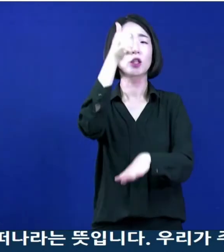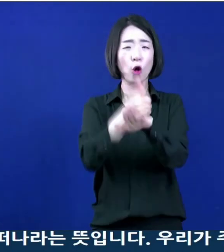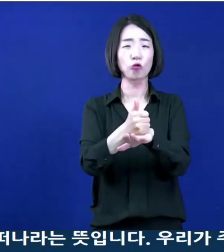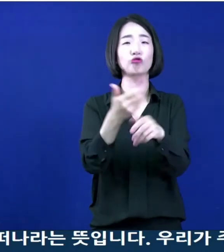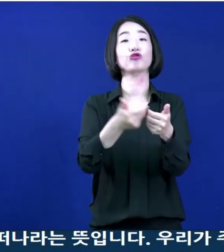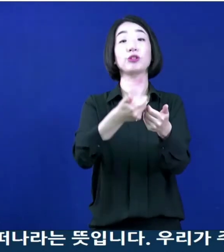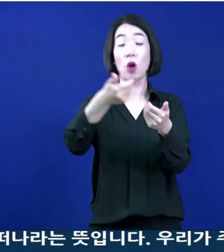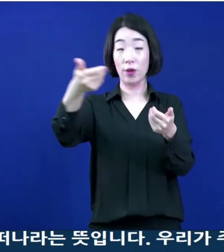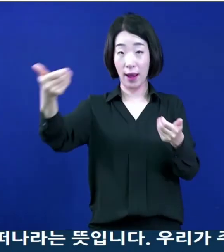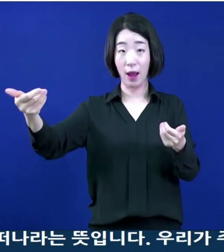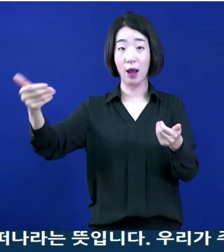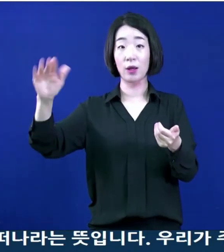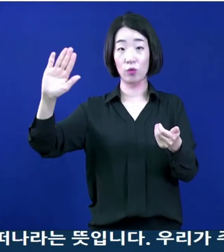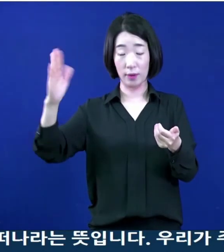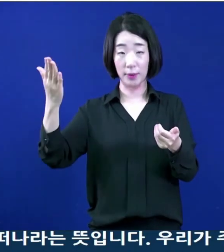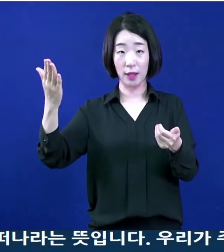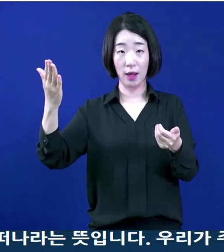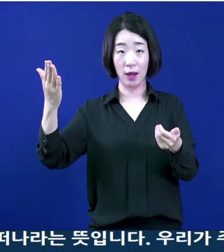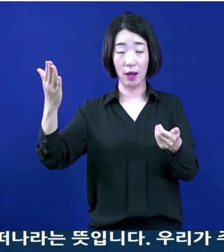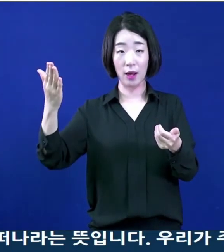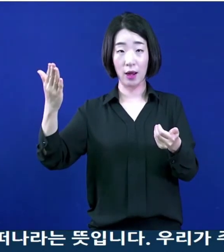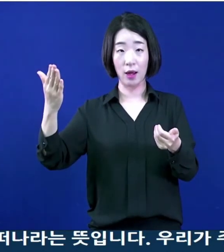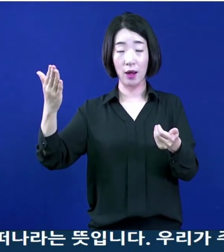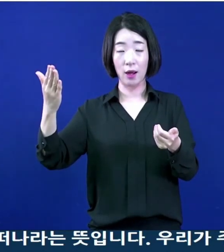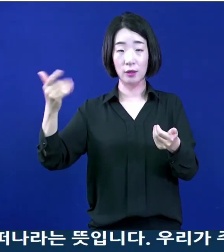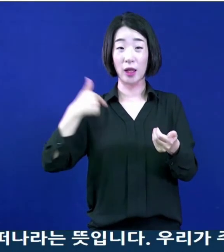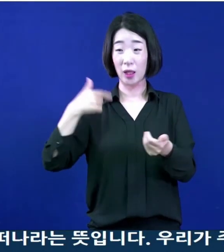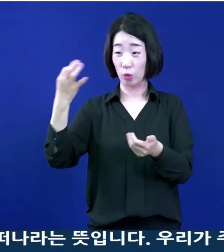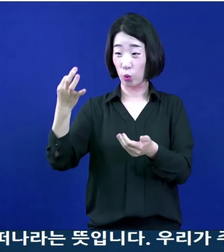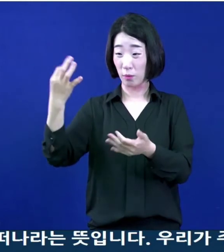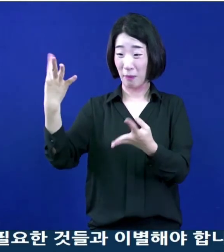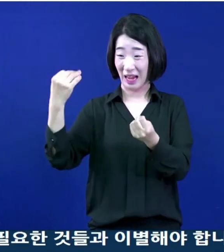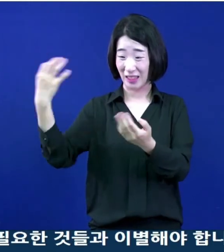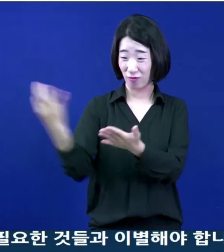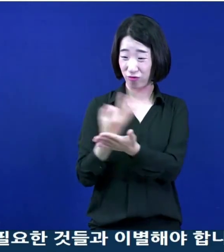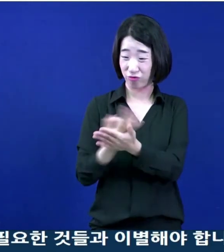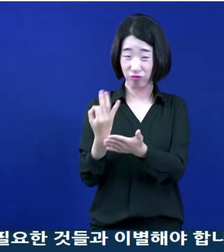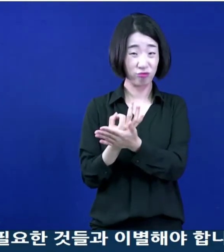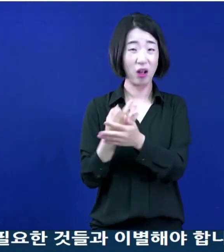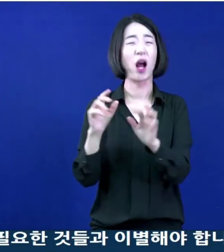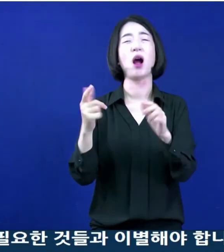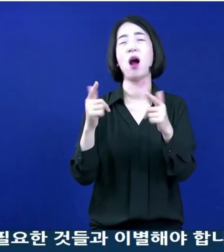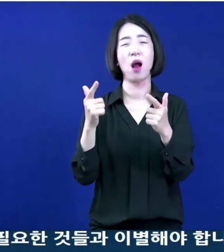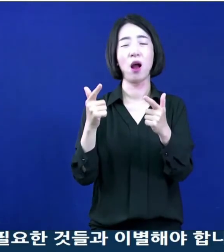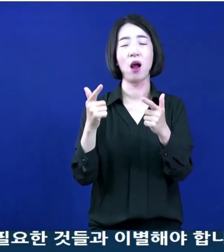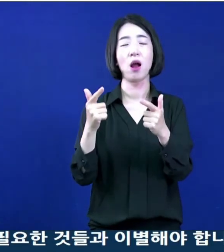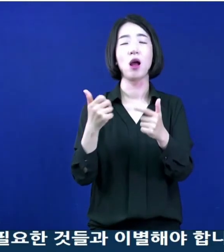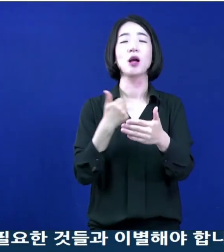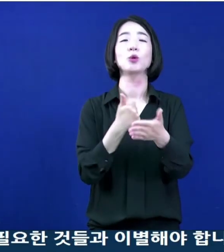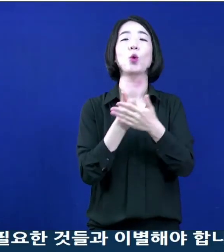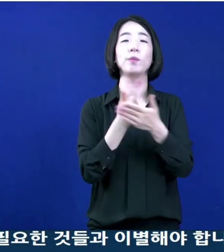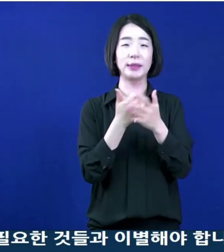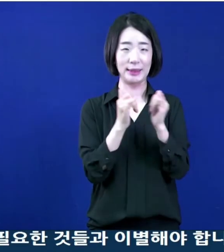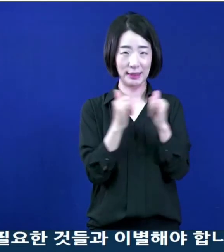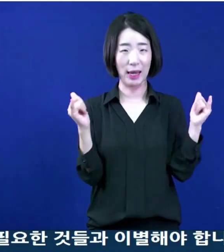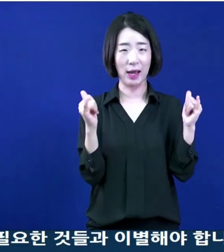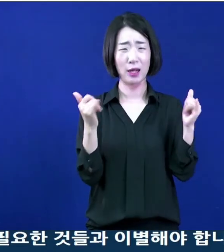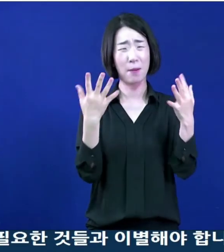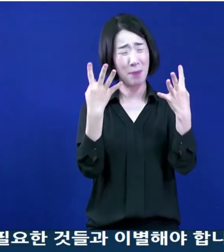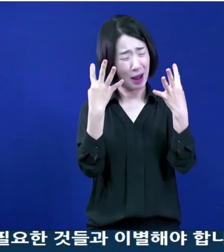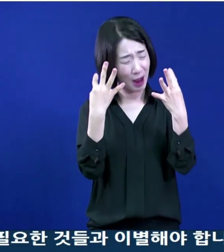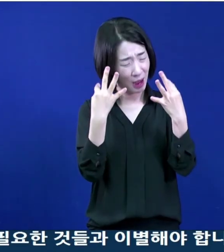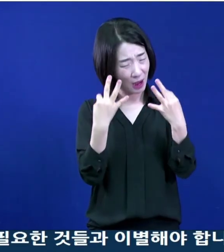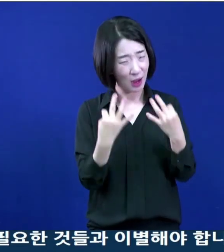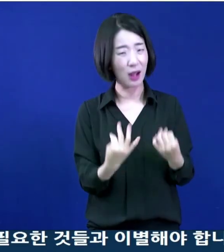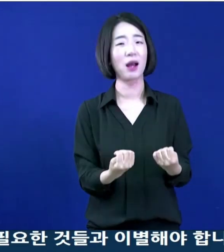많이 생겼습니다. 돈이 많이 생긴 게 아니라 바울의 재산은 많은 사람들이 생겼습니다. 참 많은 사람이